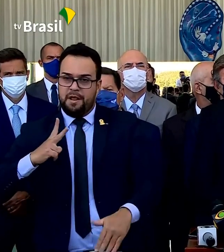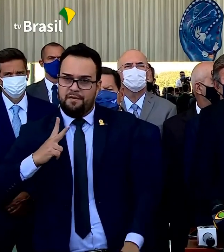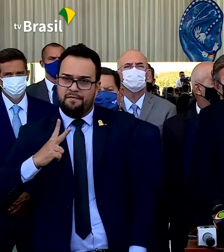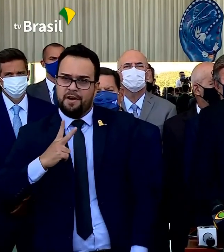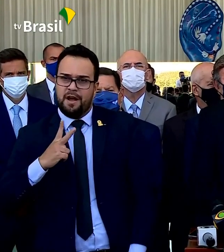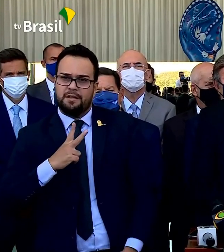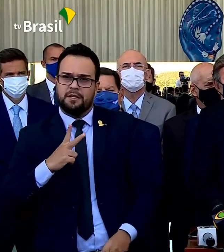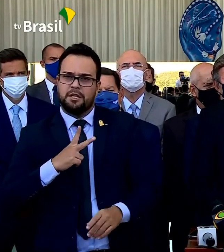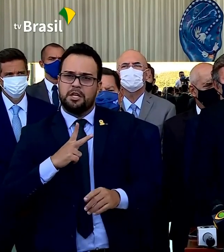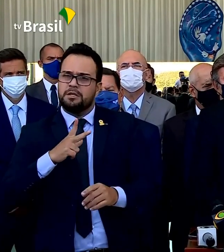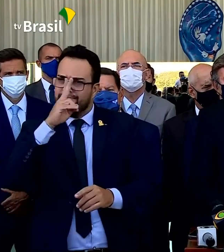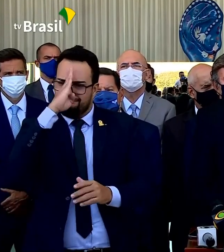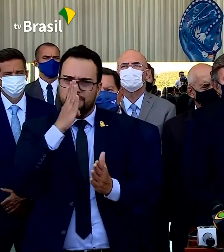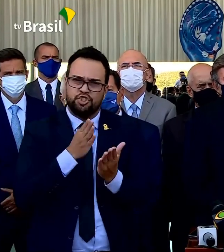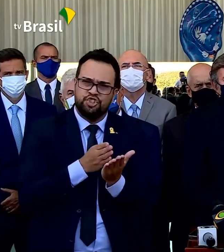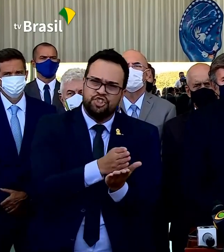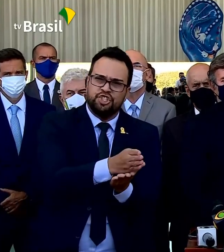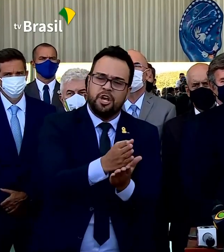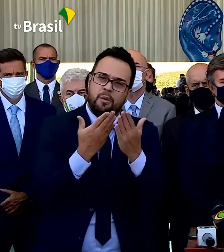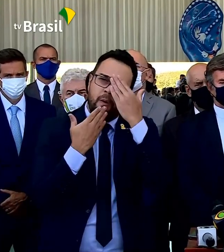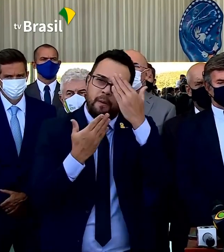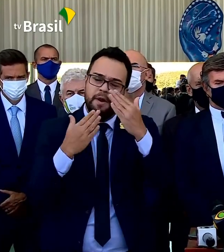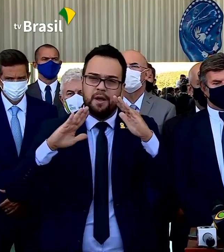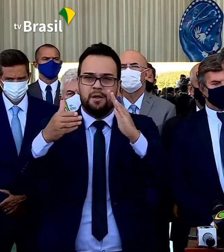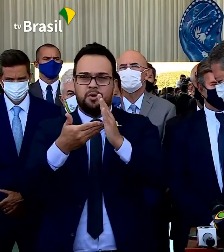caminho, numa só direção. Muito obrigado a todos.